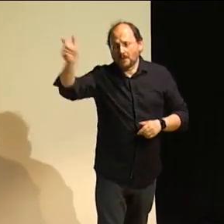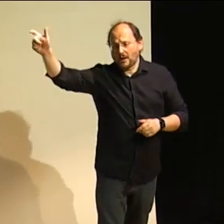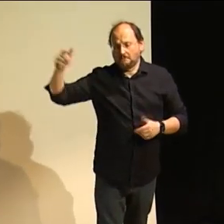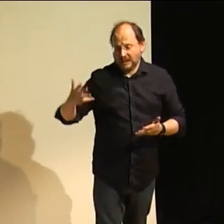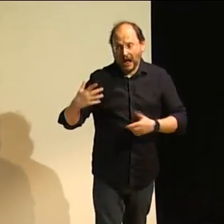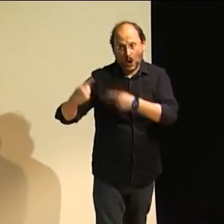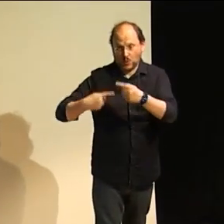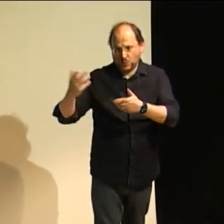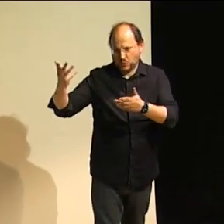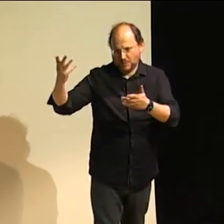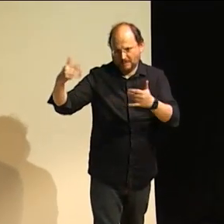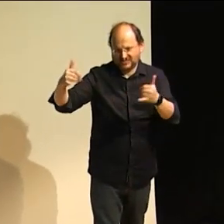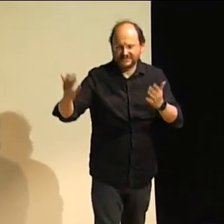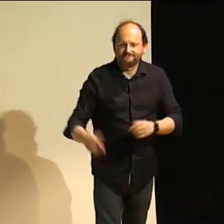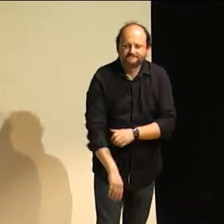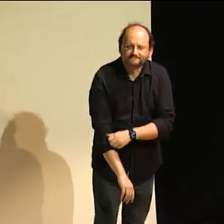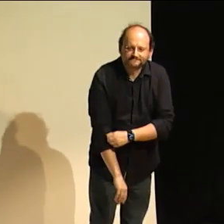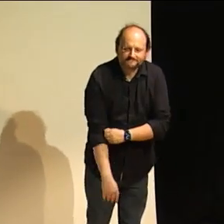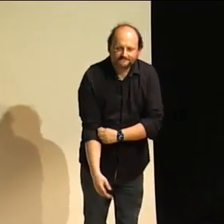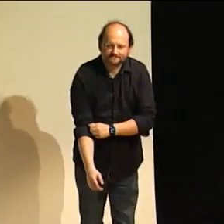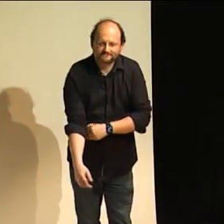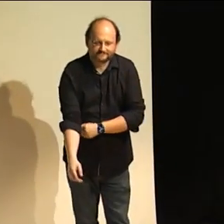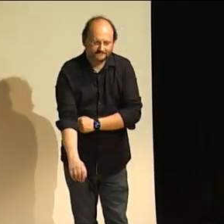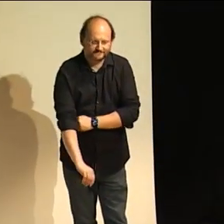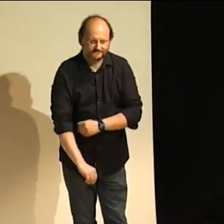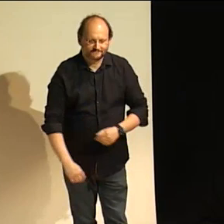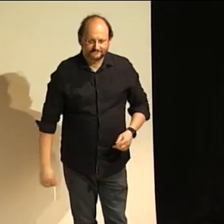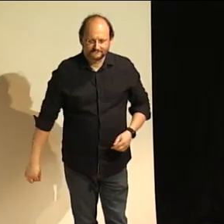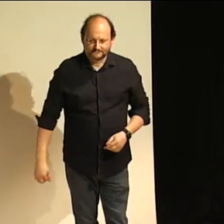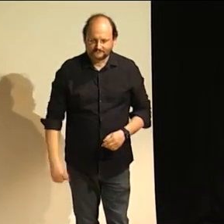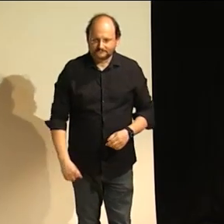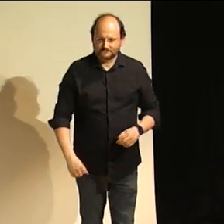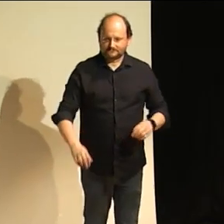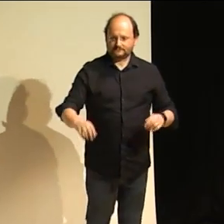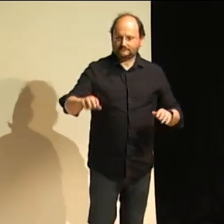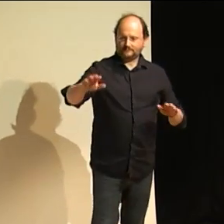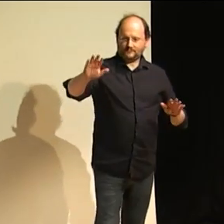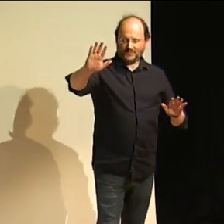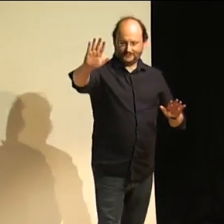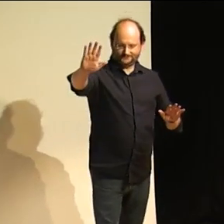avancées sont en France. Parce qu'on a les plus grandes archives sur la gestualité